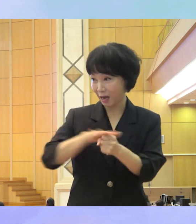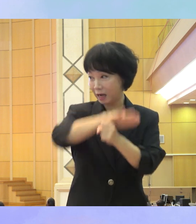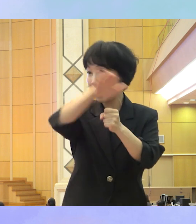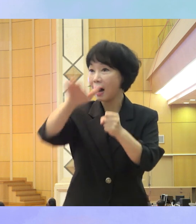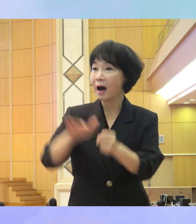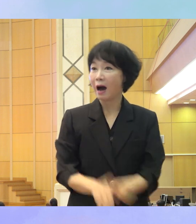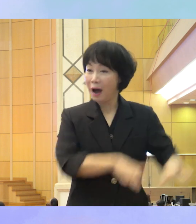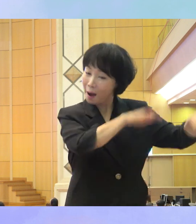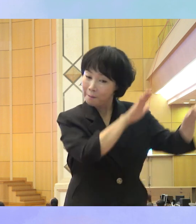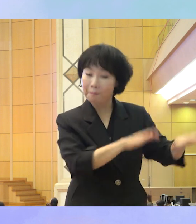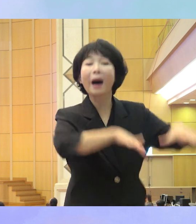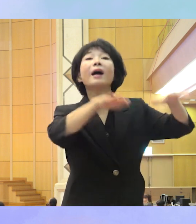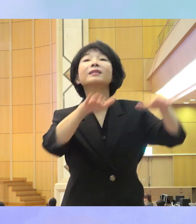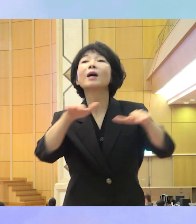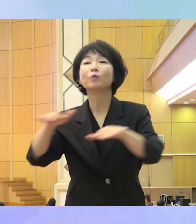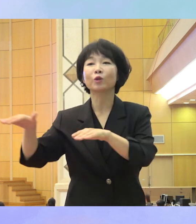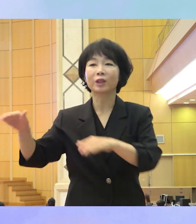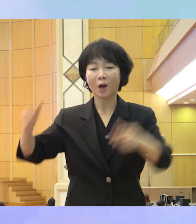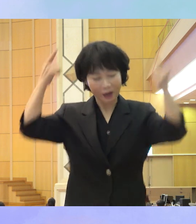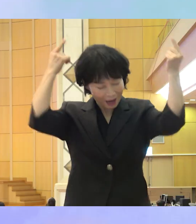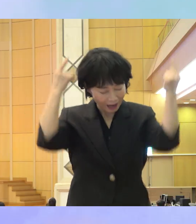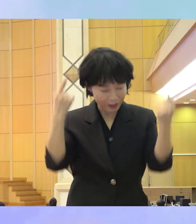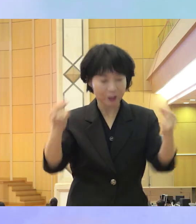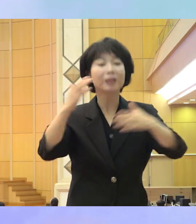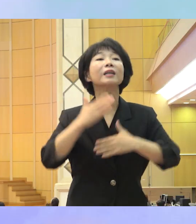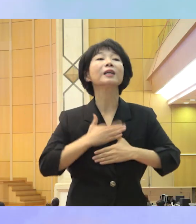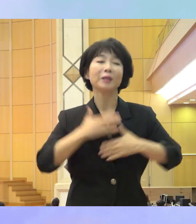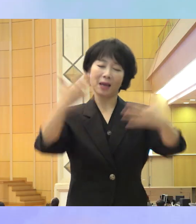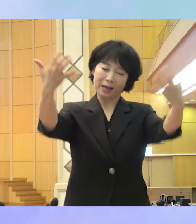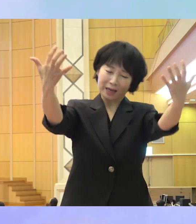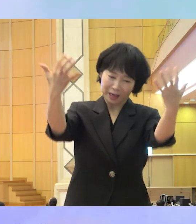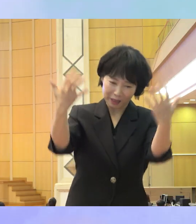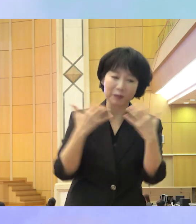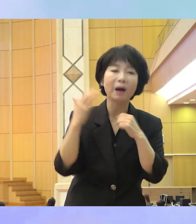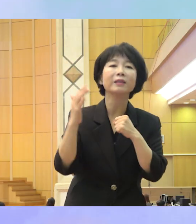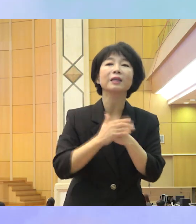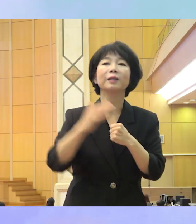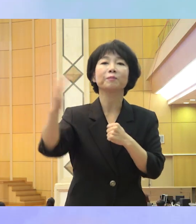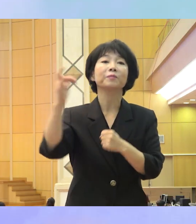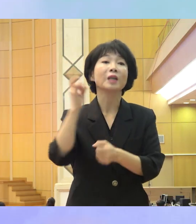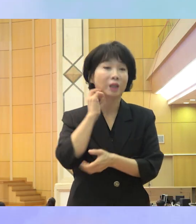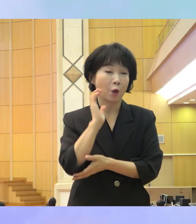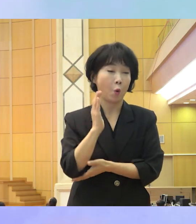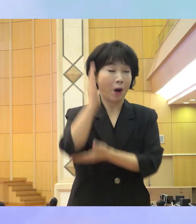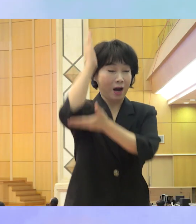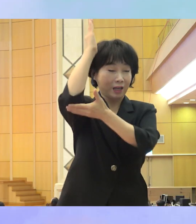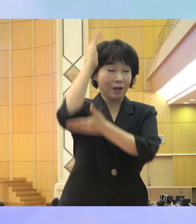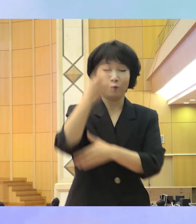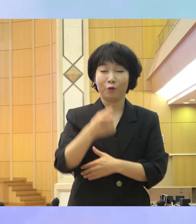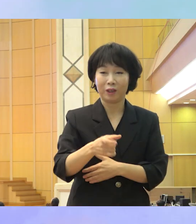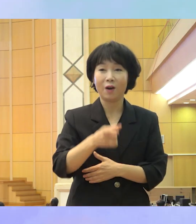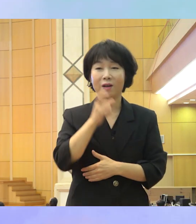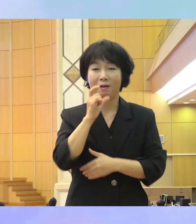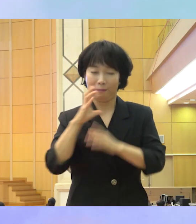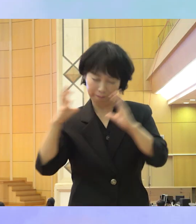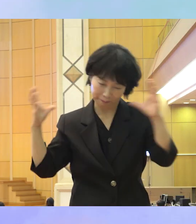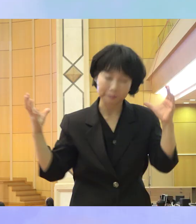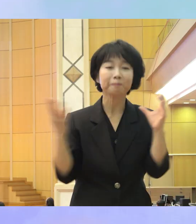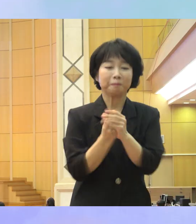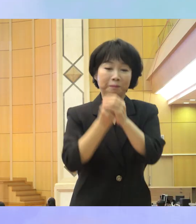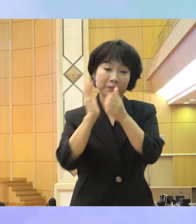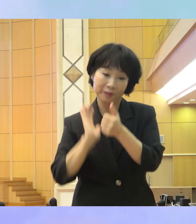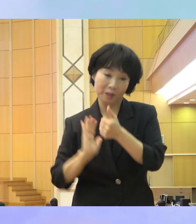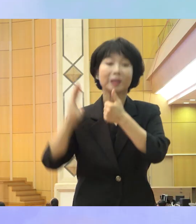예수의 사랑 바다 물결같이 내게 임하니 영광의